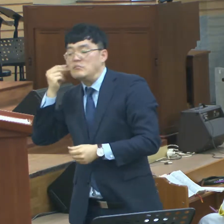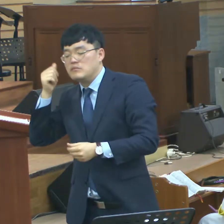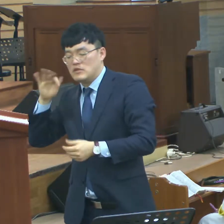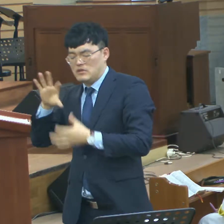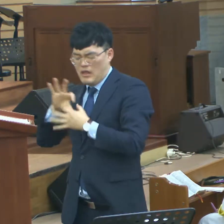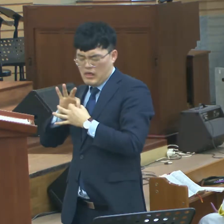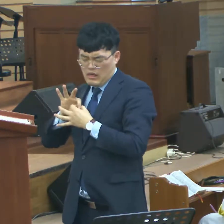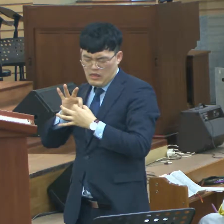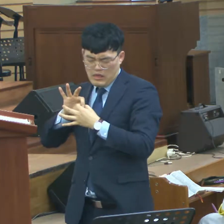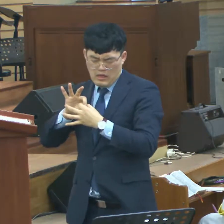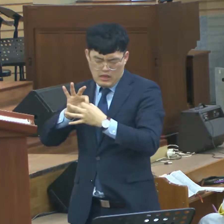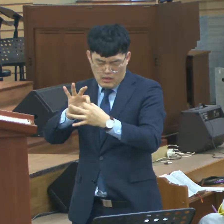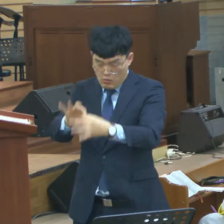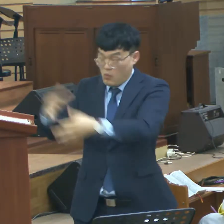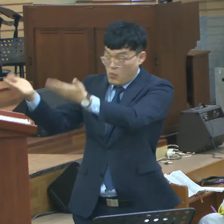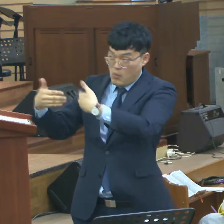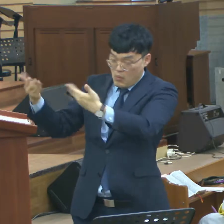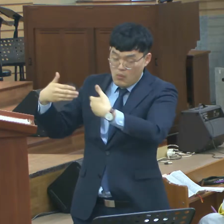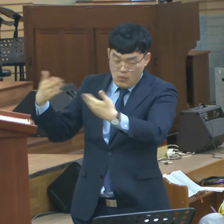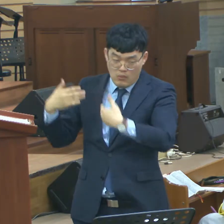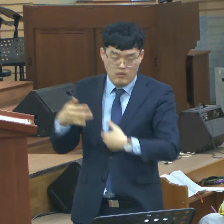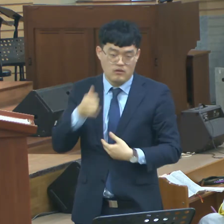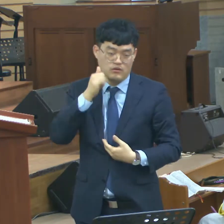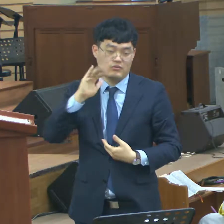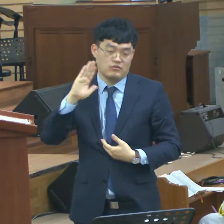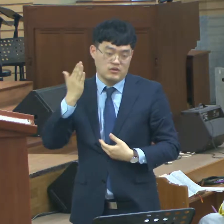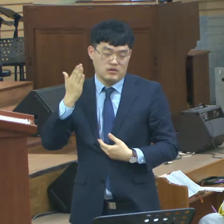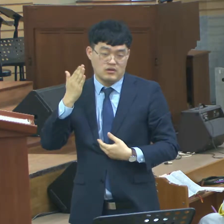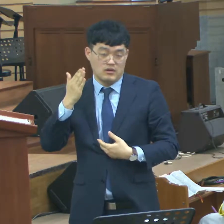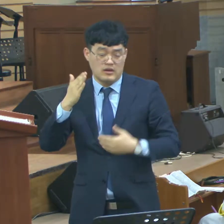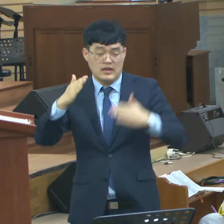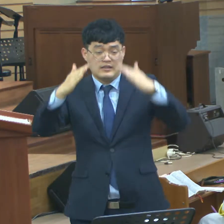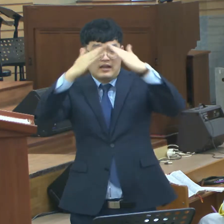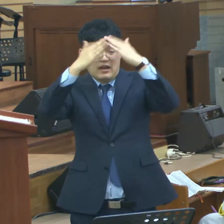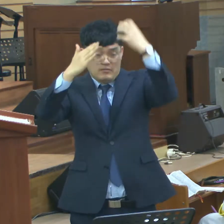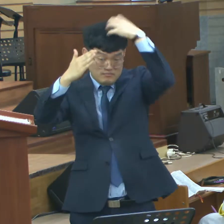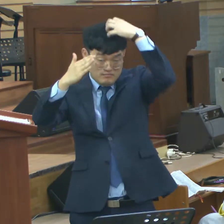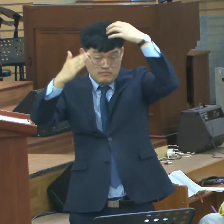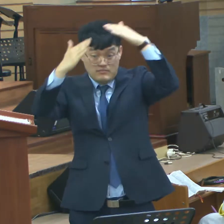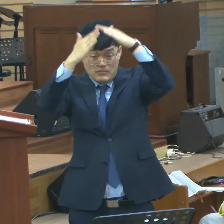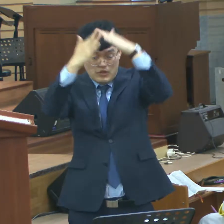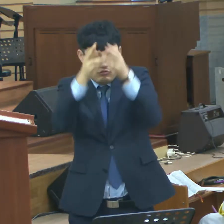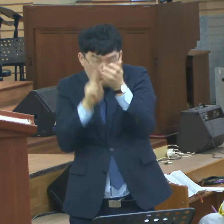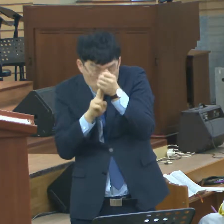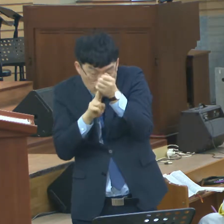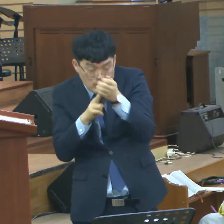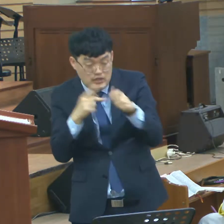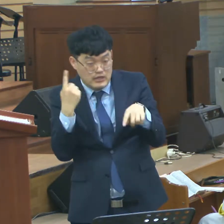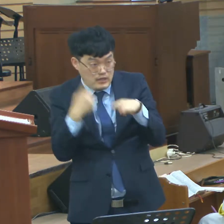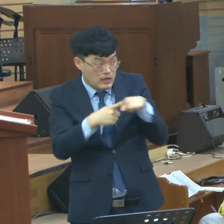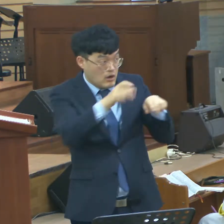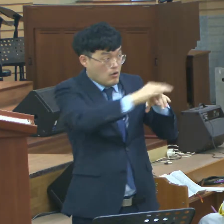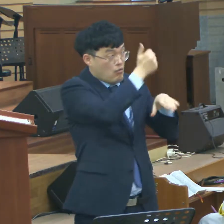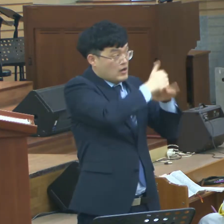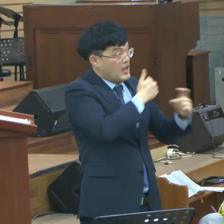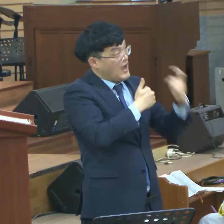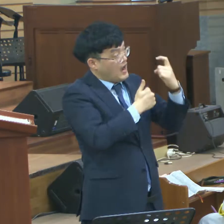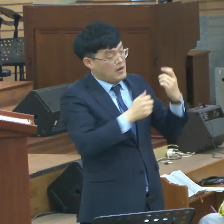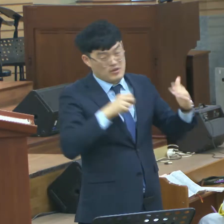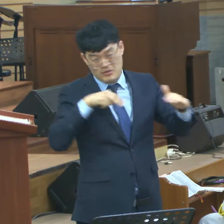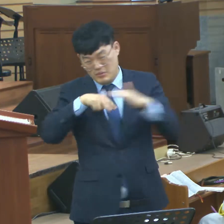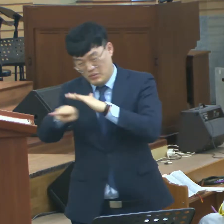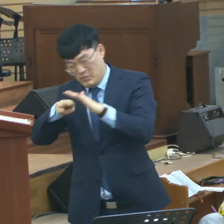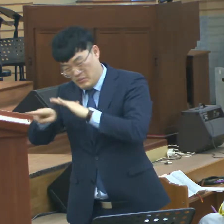했어요. 다락에 숨어 있는 거예요. 밖에 나가면 신고 들어가면 바로 잡혀가는 거예요. 이방 땅에 가가지고 어려운 중에 피해 있는